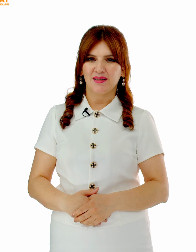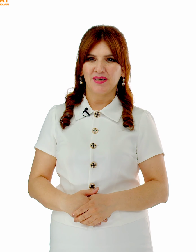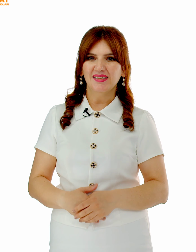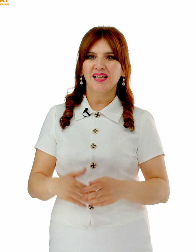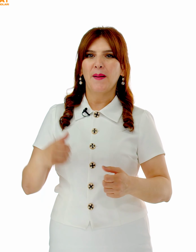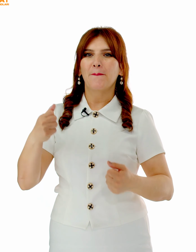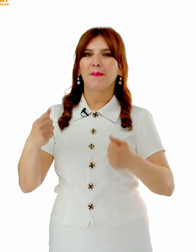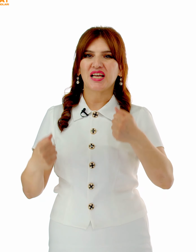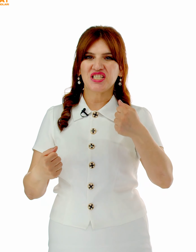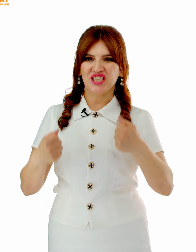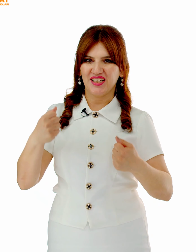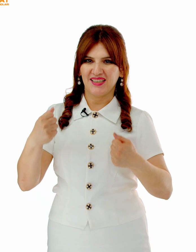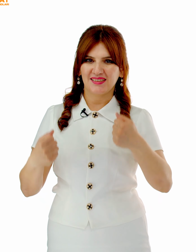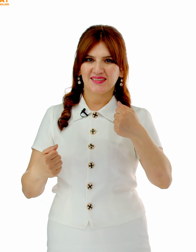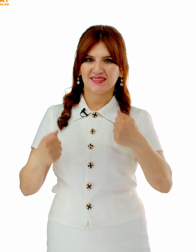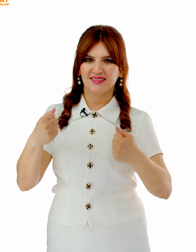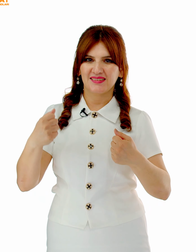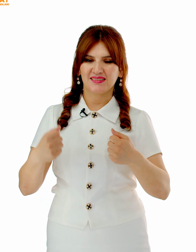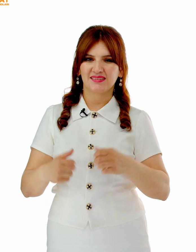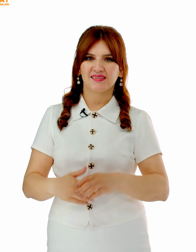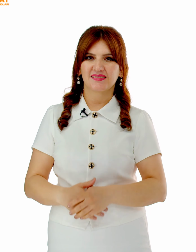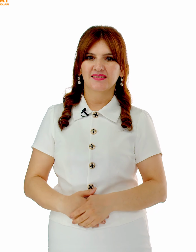Qaytaraman. Mashina.